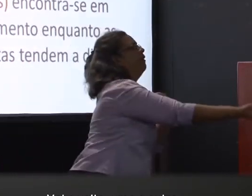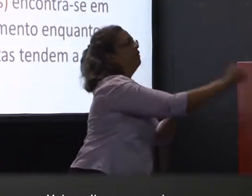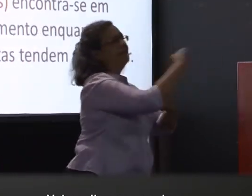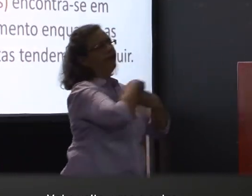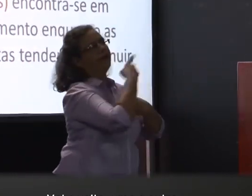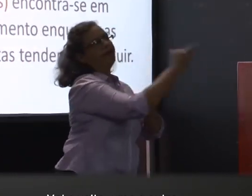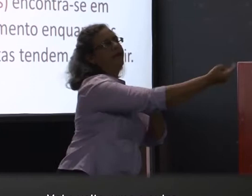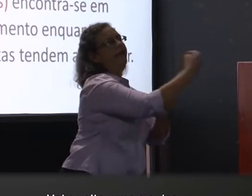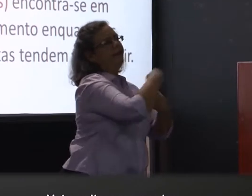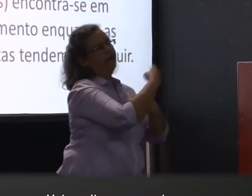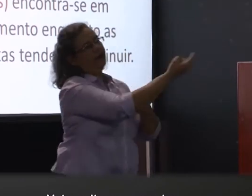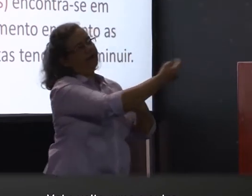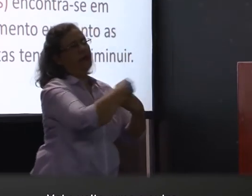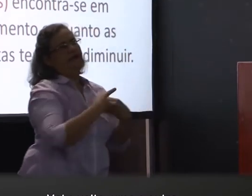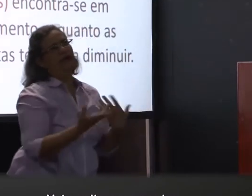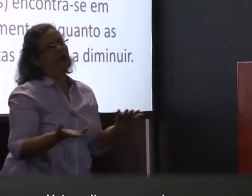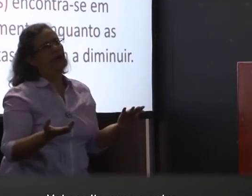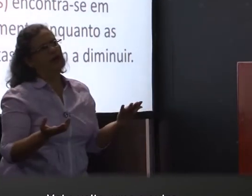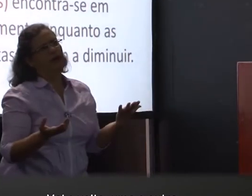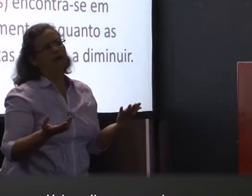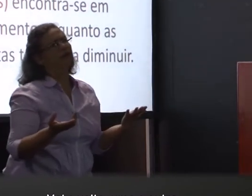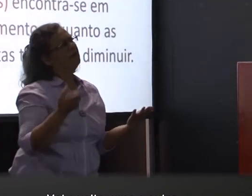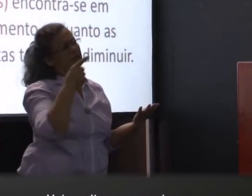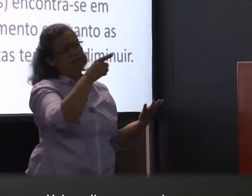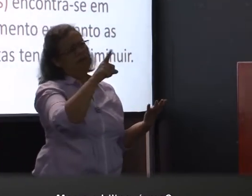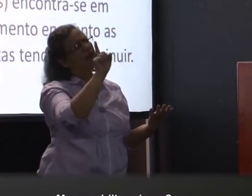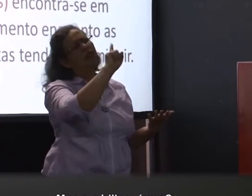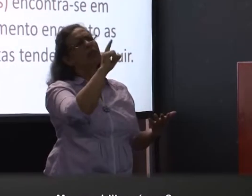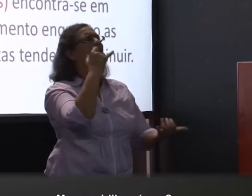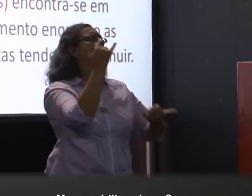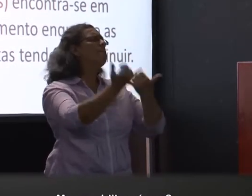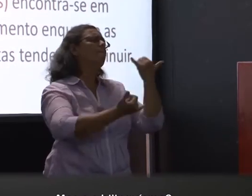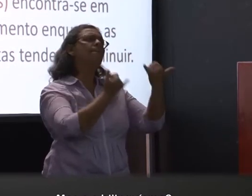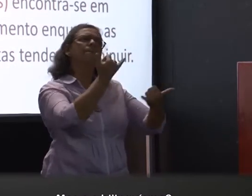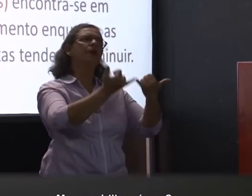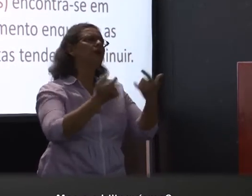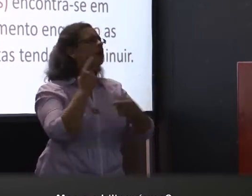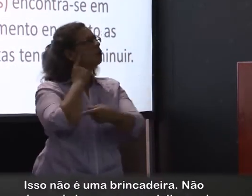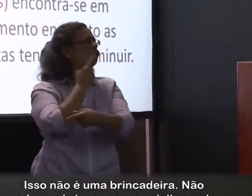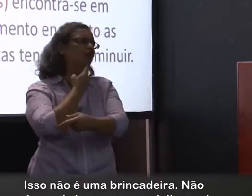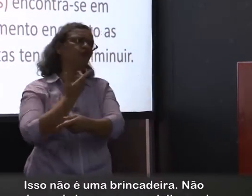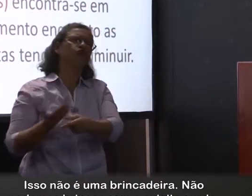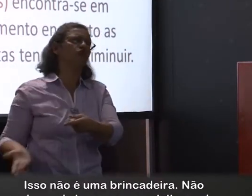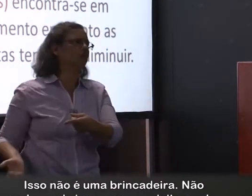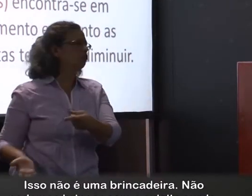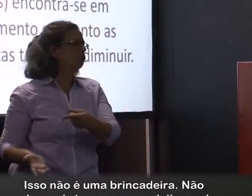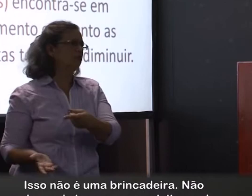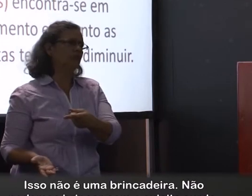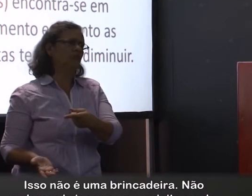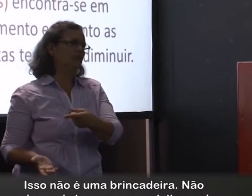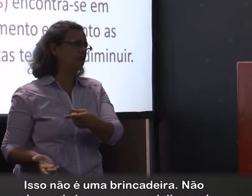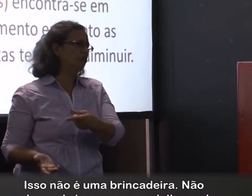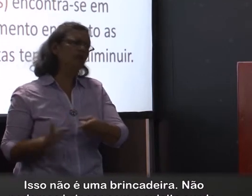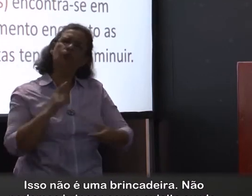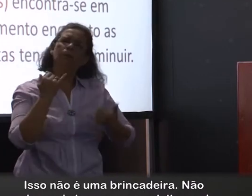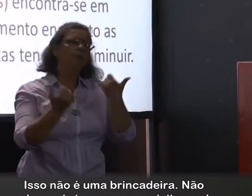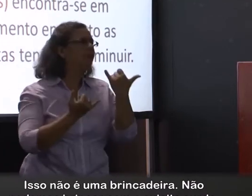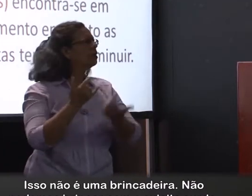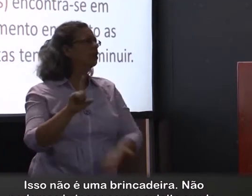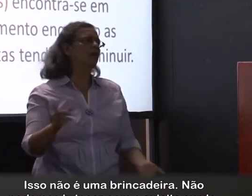lá, volta, vai e volta numa e outra. E o bilinguismo? Isso não é uma brincadeira, a gente não pode brincar com o sujeito